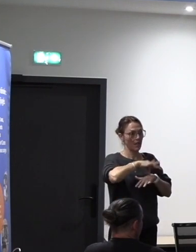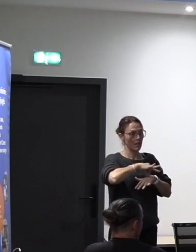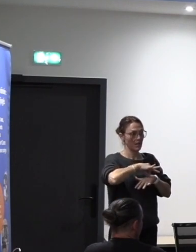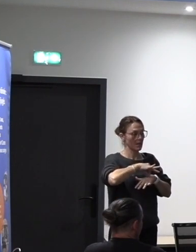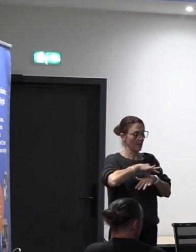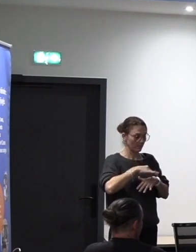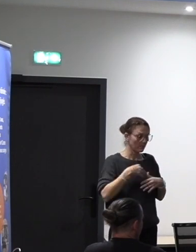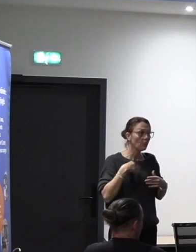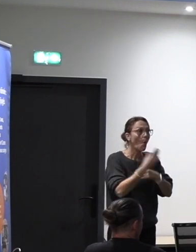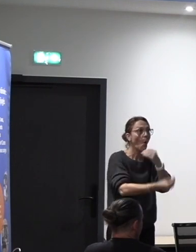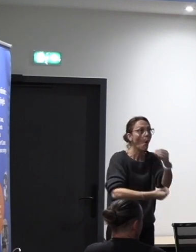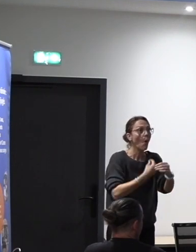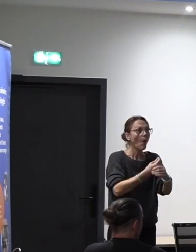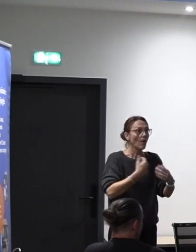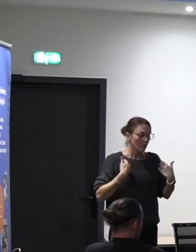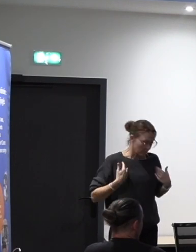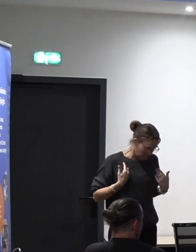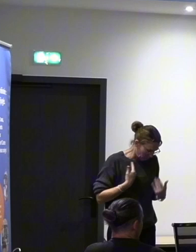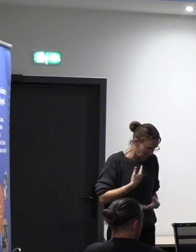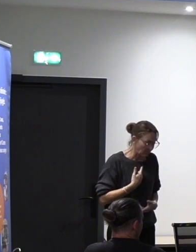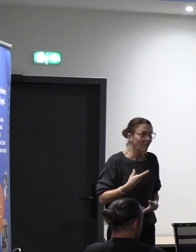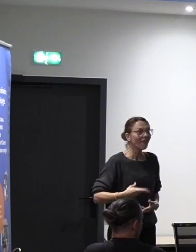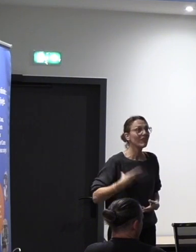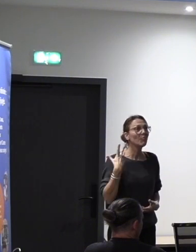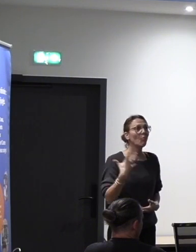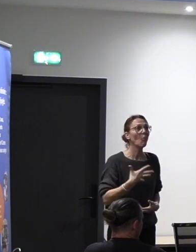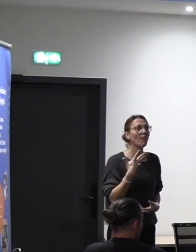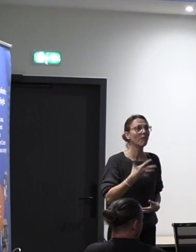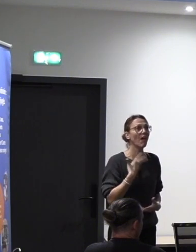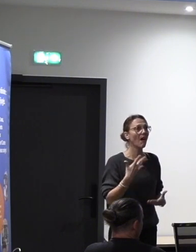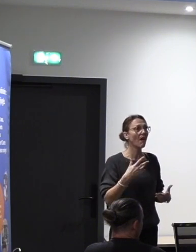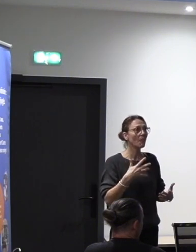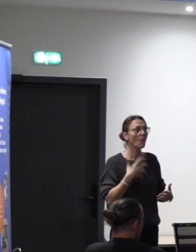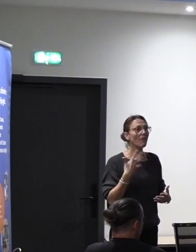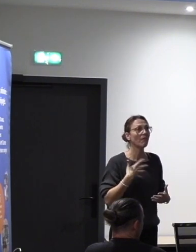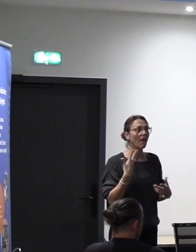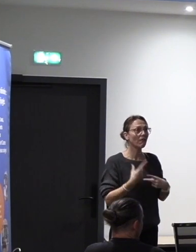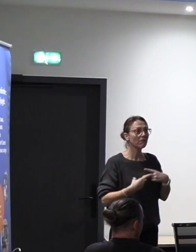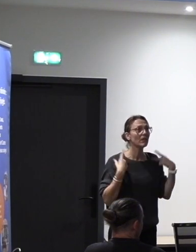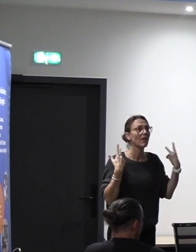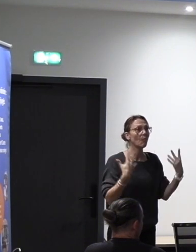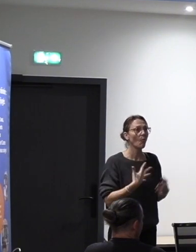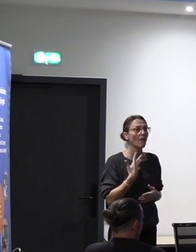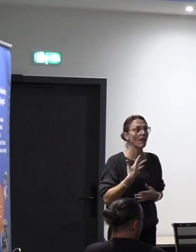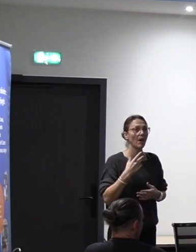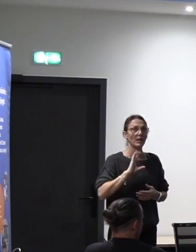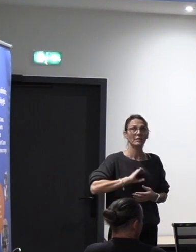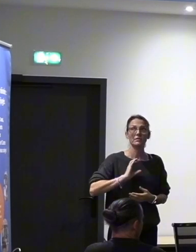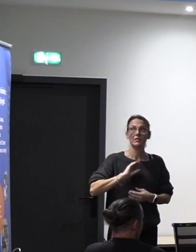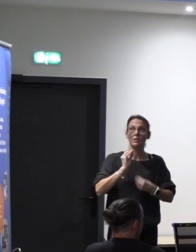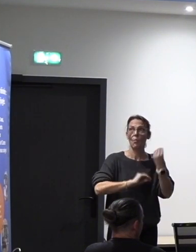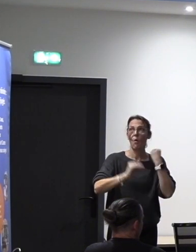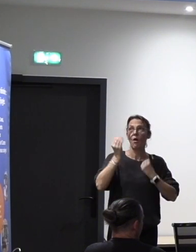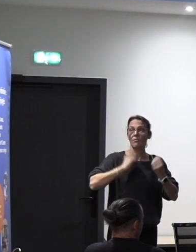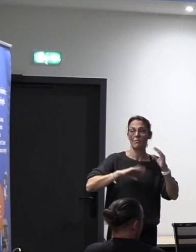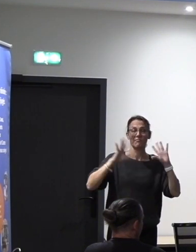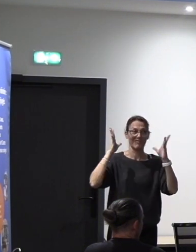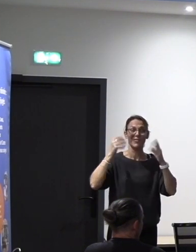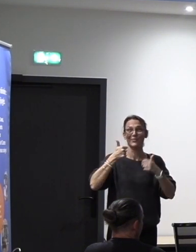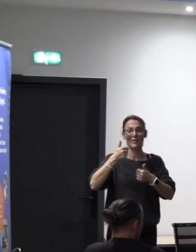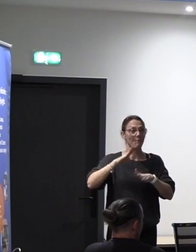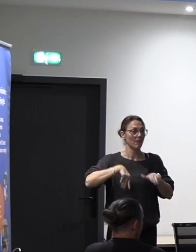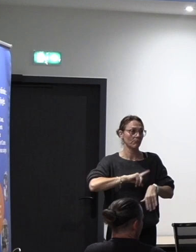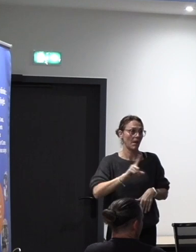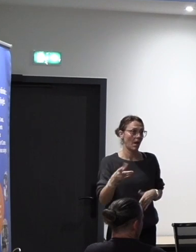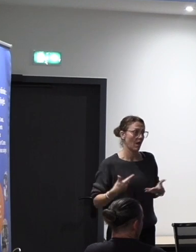Impossibilité d'exister dans le monde avec un bras paralysé, la vie n'a plus de sens, etc. Ça a duré quelques mois. Ils ont essayé de me faire des choses, tant mieux, bravo, ça n'a pas